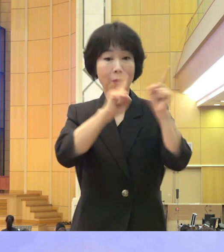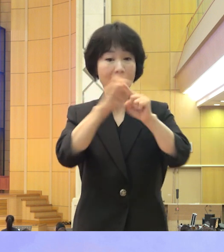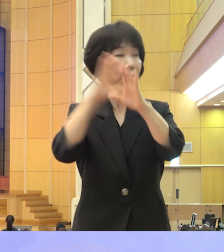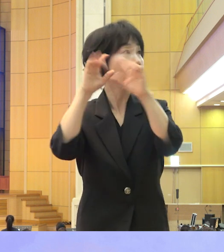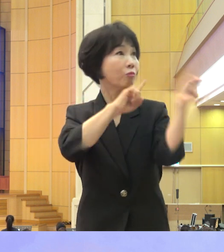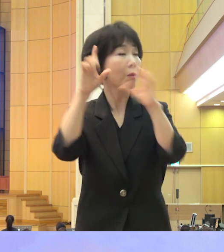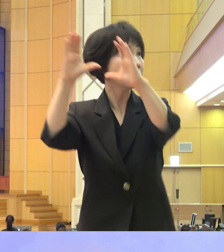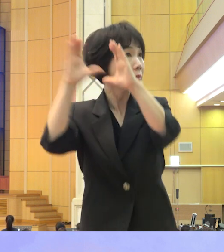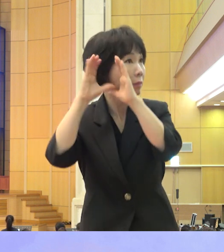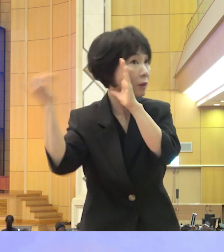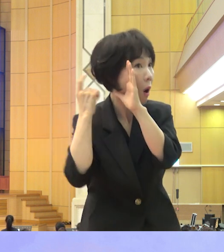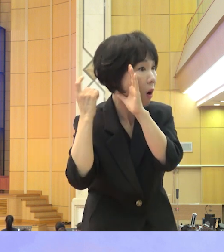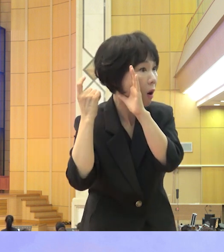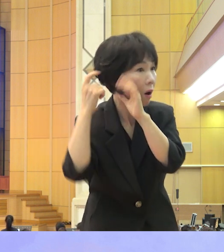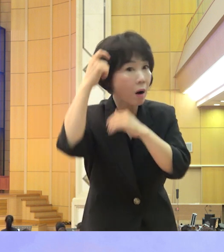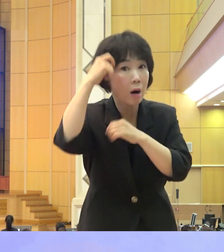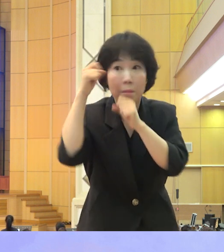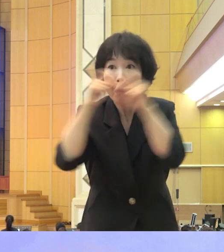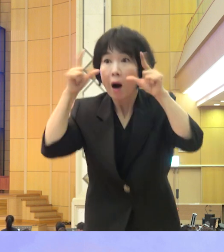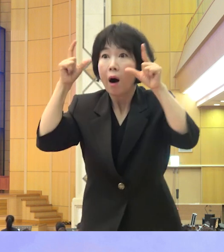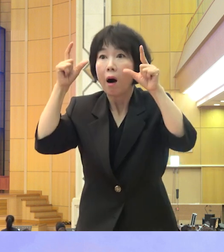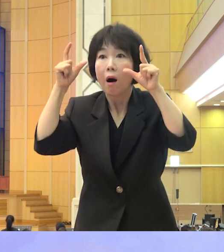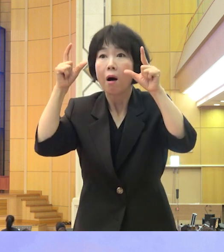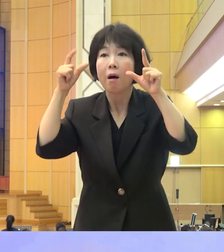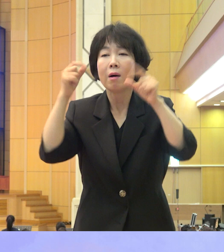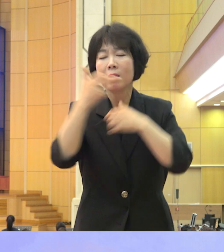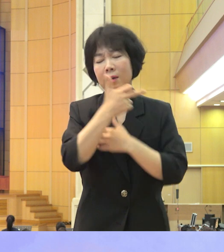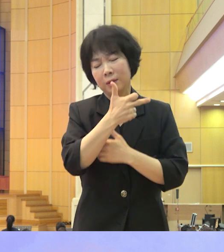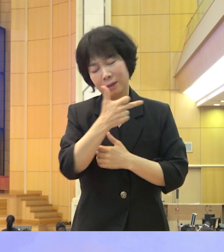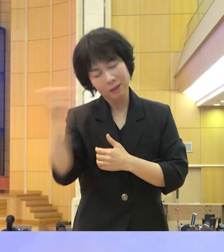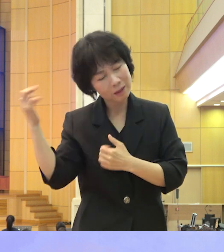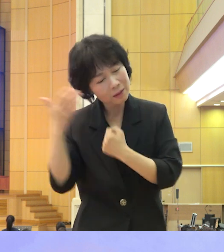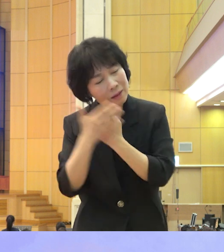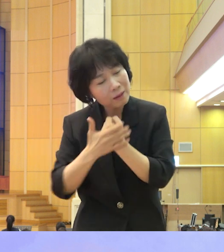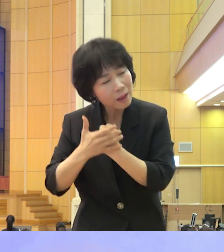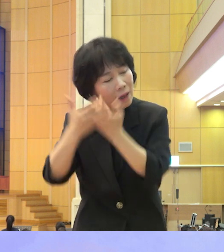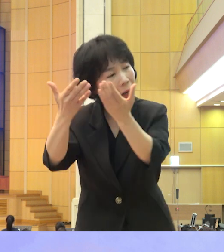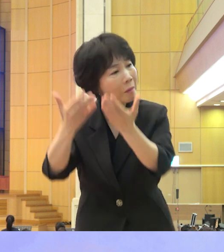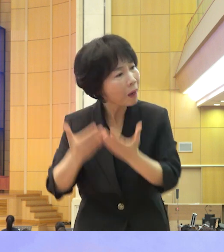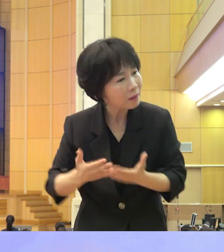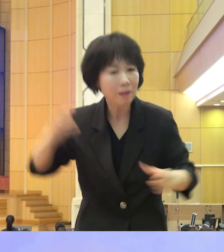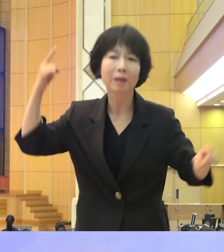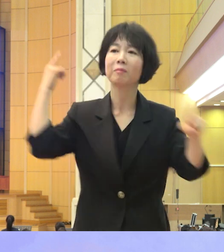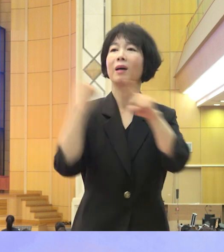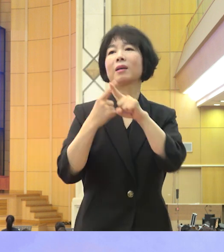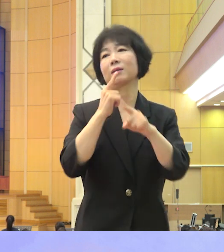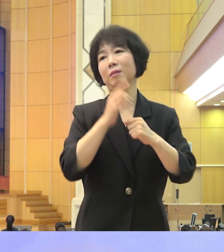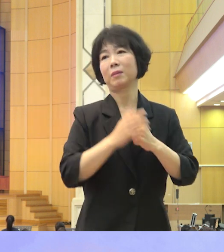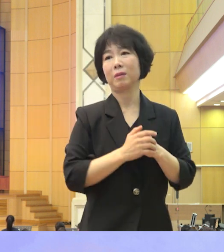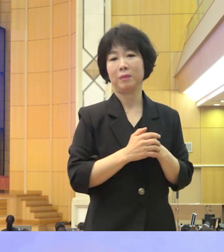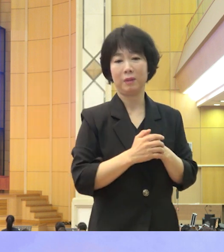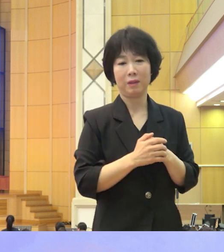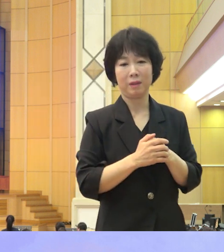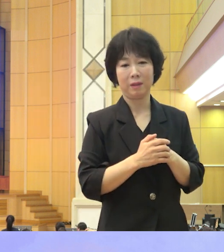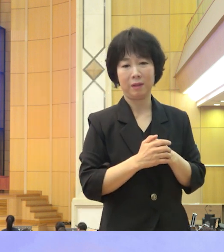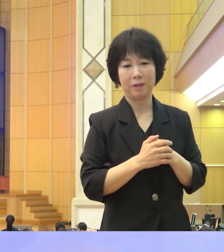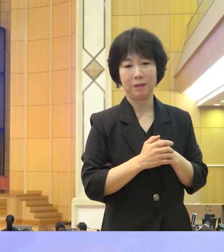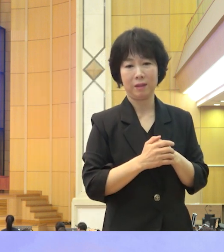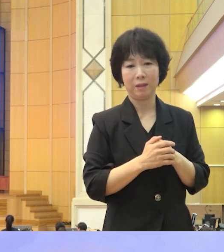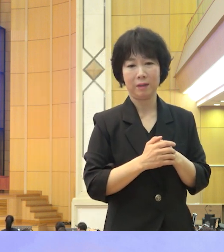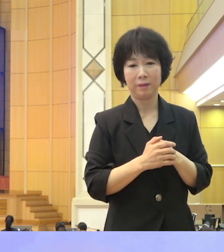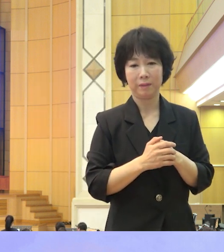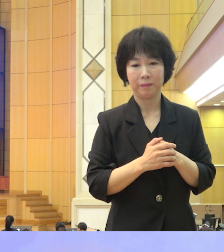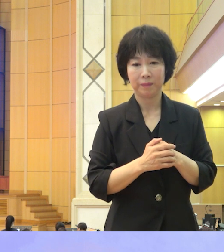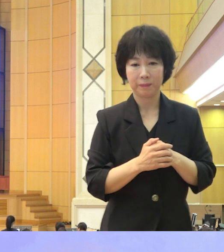딱 진짜 깨닫고 부활에 참여하는 그런 신앙생활을 하는 사람이 가장 큰